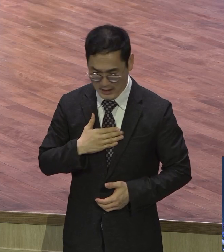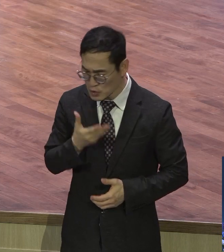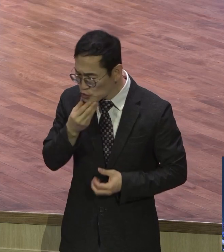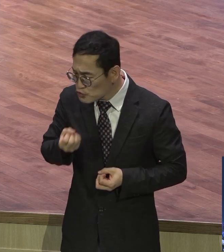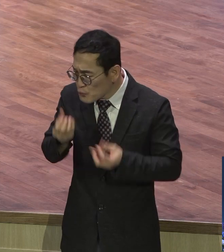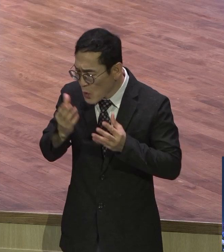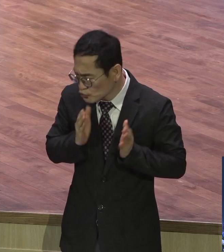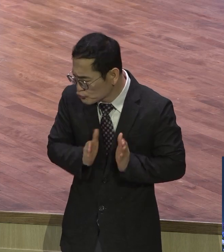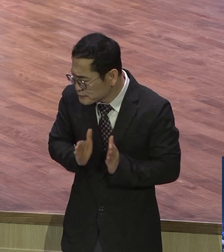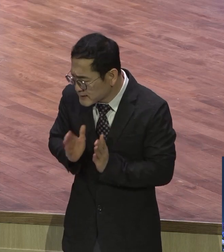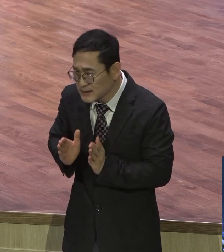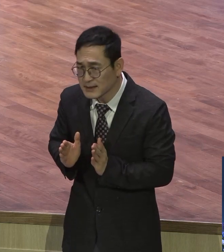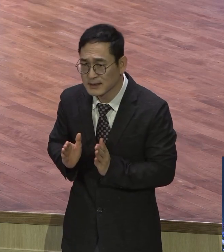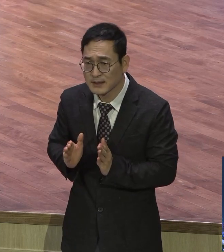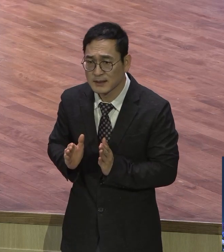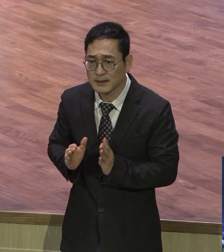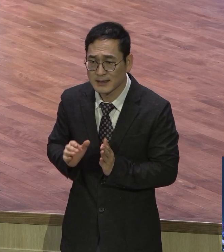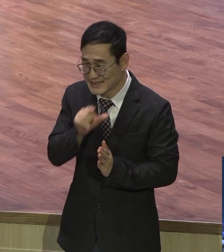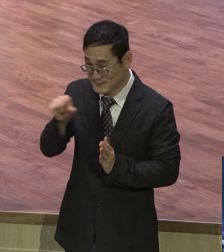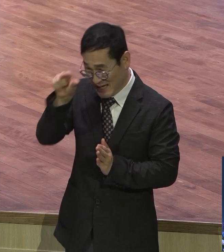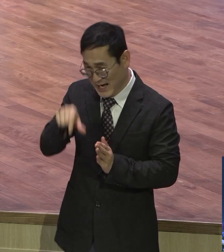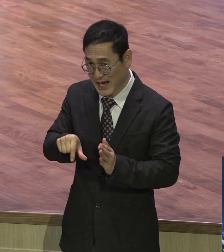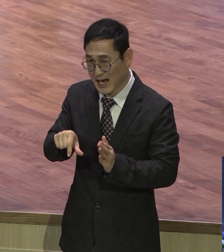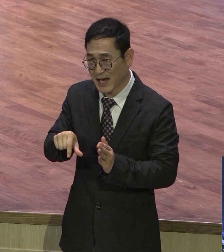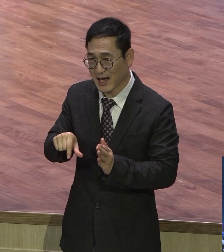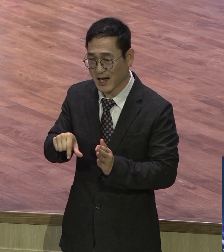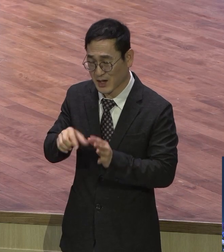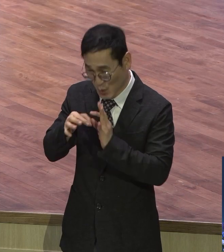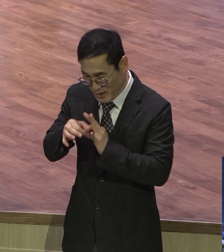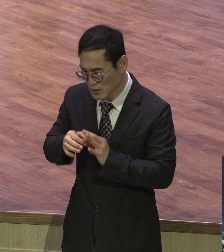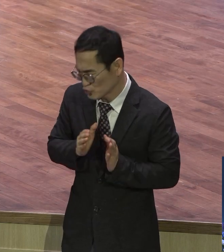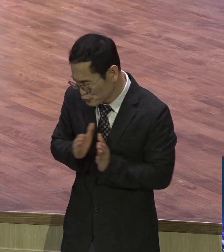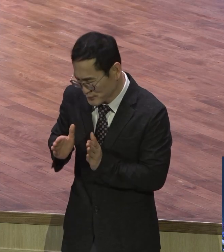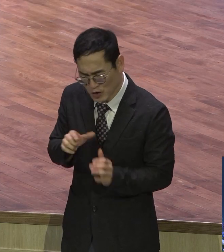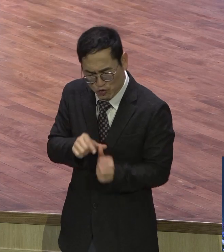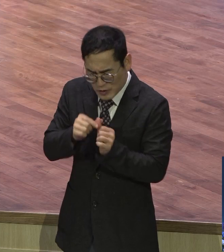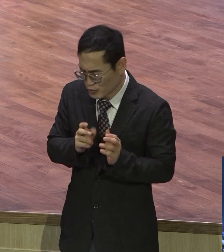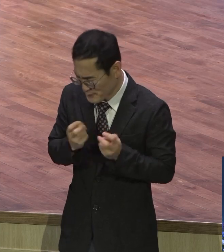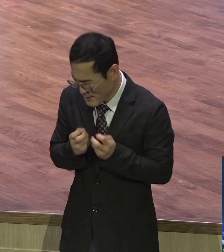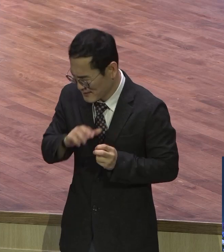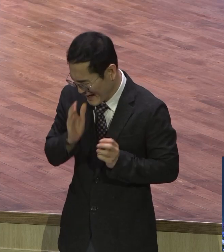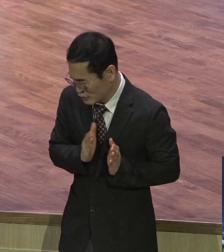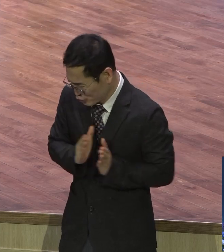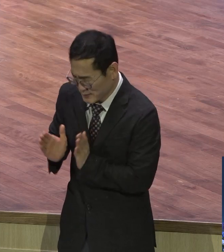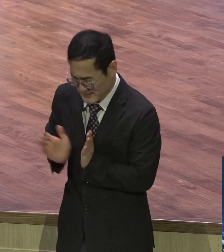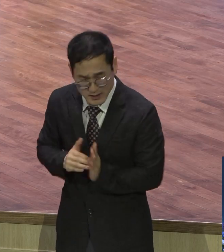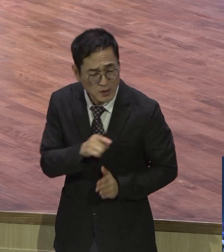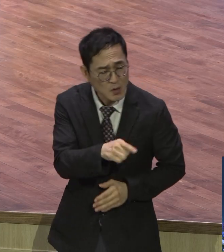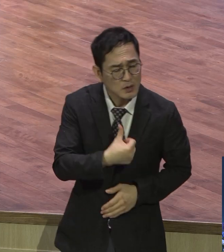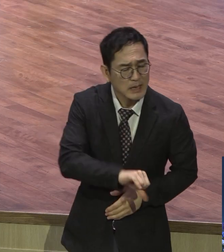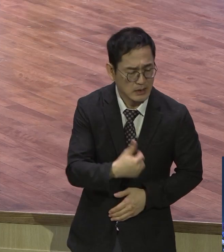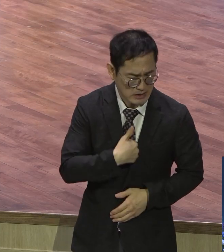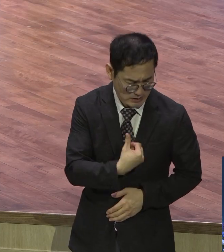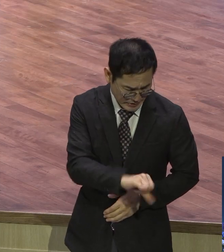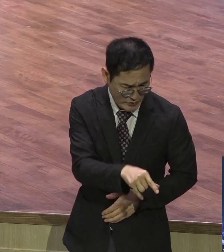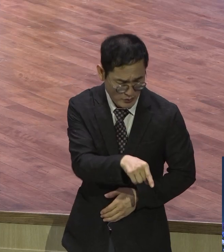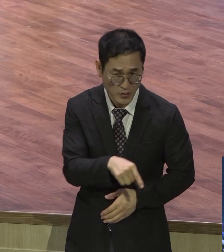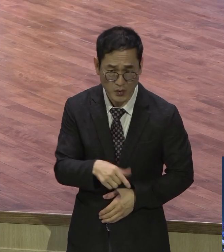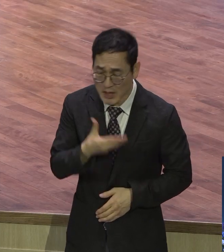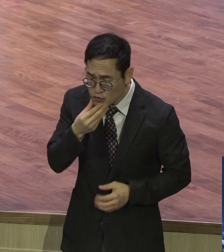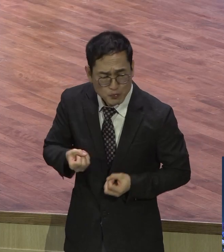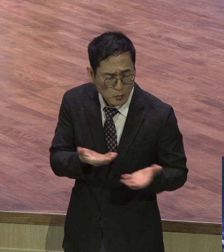축복을 준비했다 십자가도 준비했다 구원도 준비했다 너희는 내 자식이다 나는 너희에게